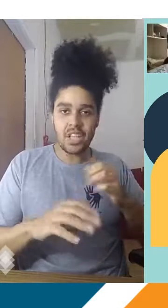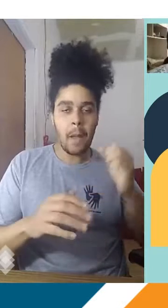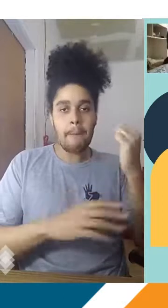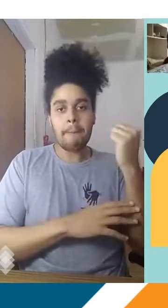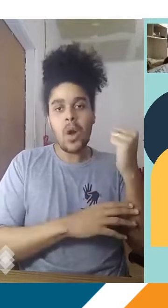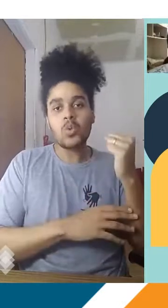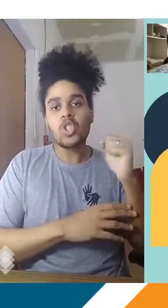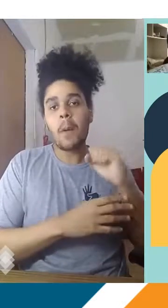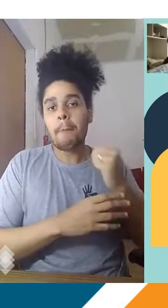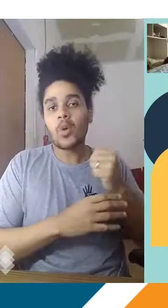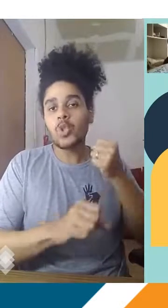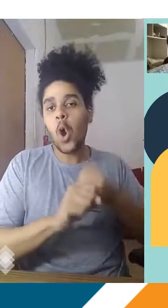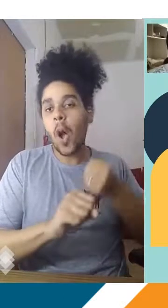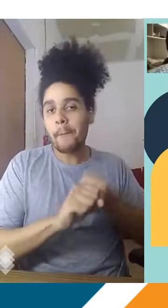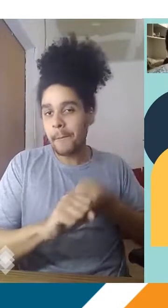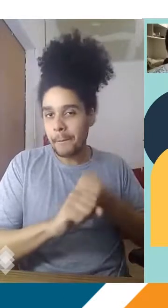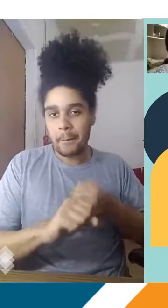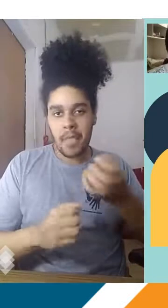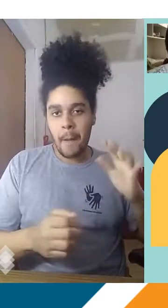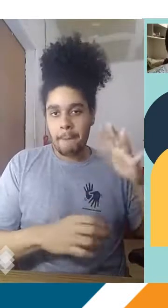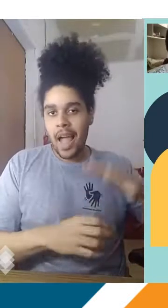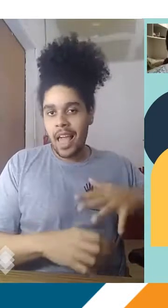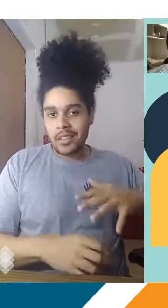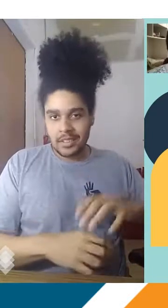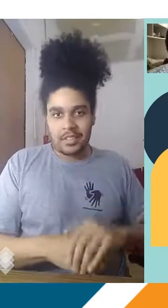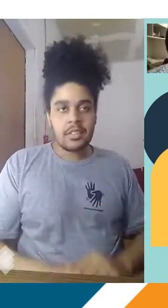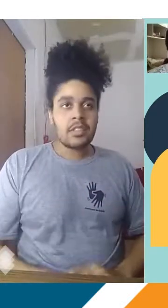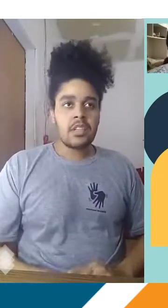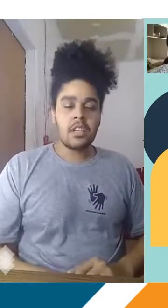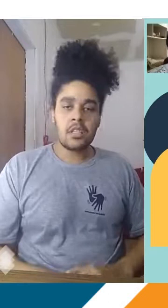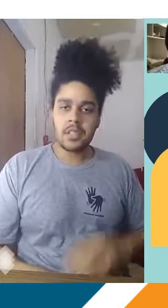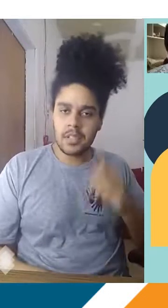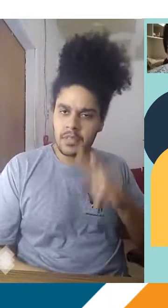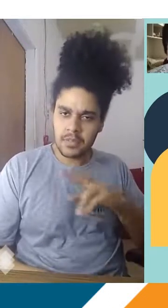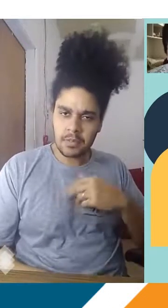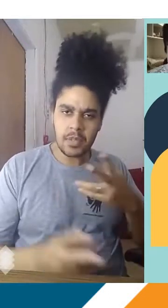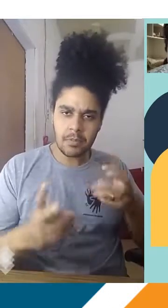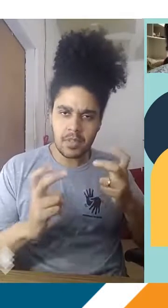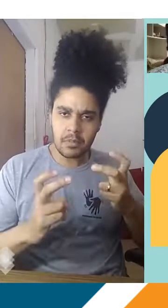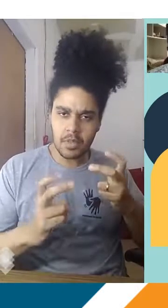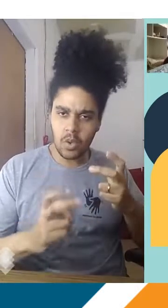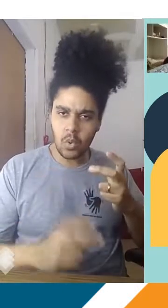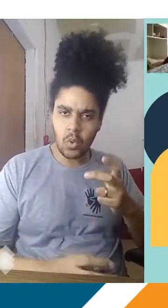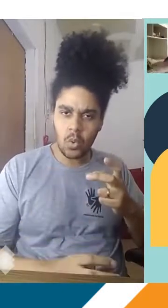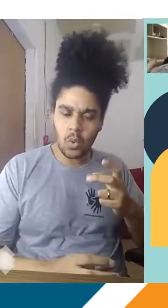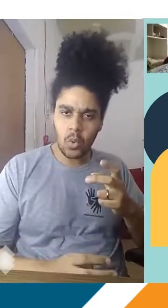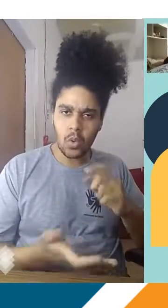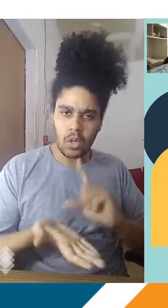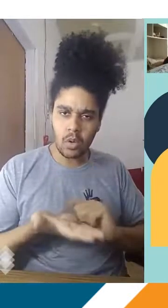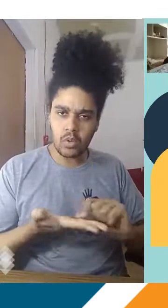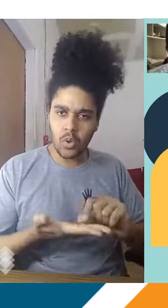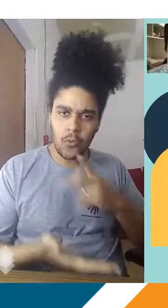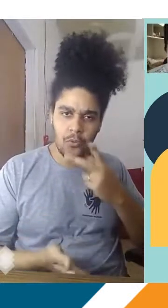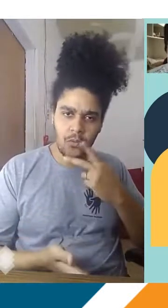conformada. Percebem como aqui começa a aparecer o meu juízo de valor, a minha opinião, a minha visão e a minha percepção? Quando o